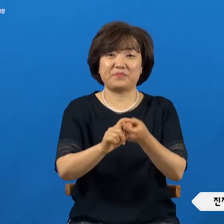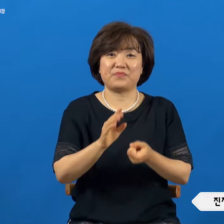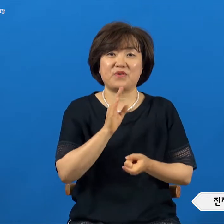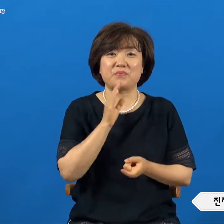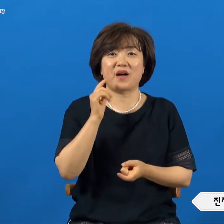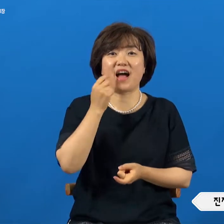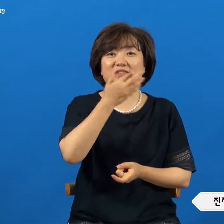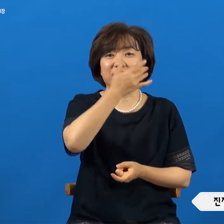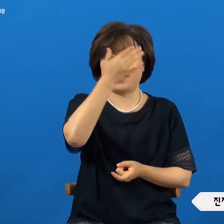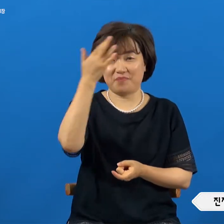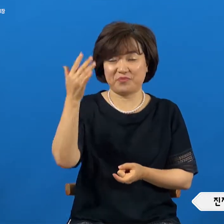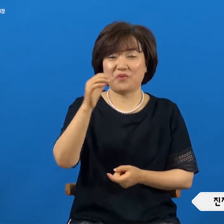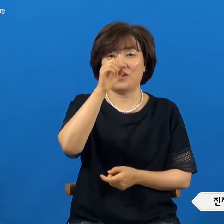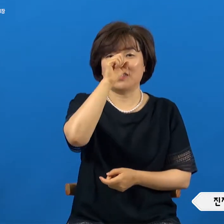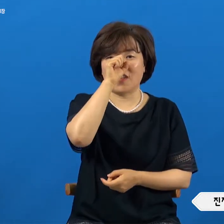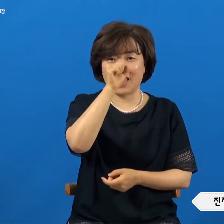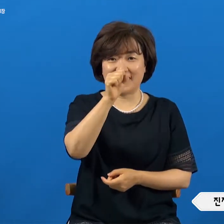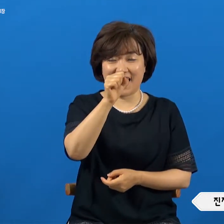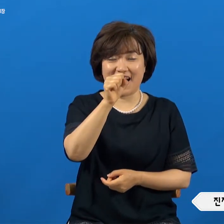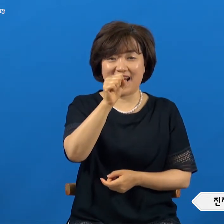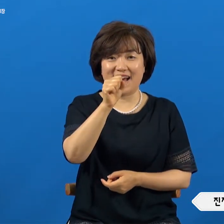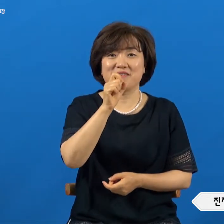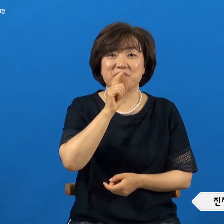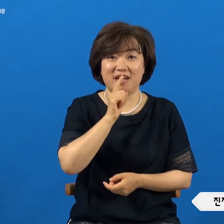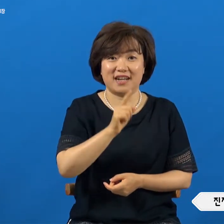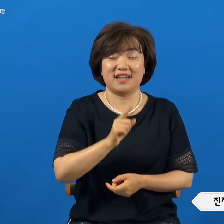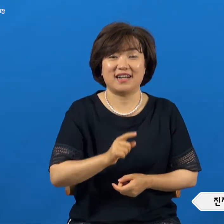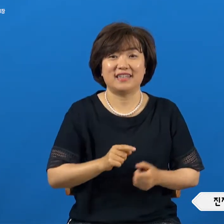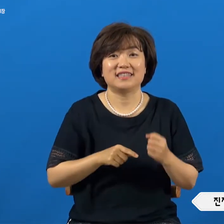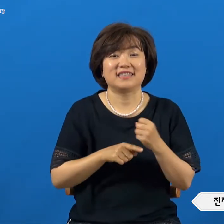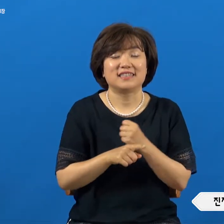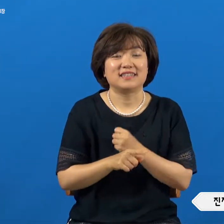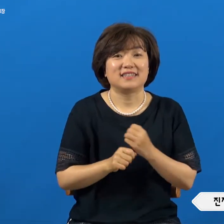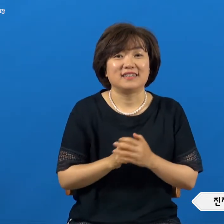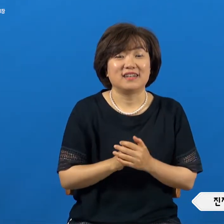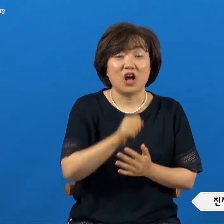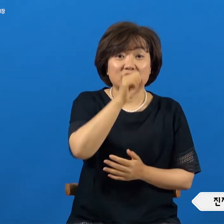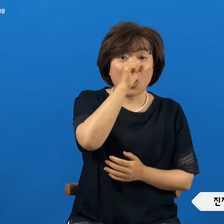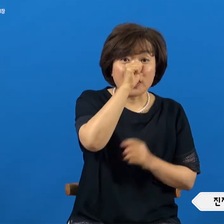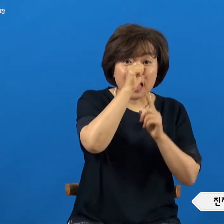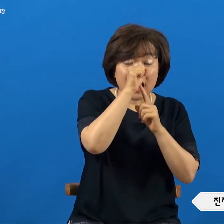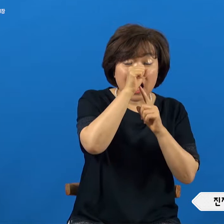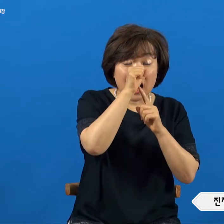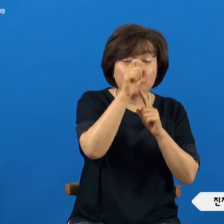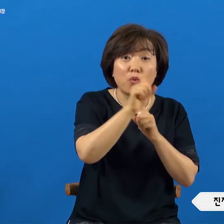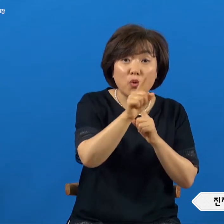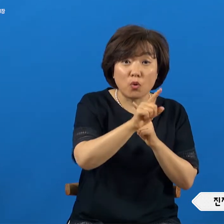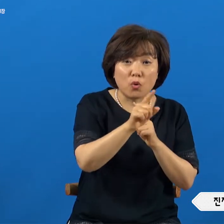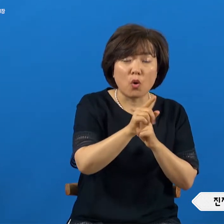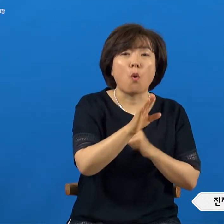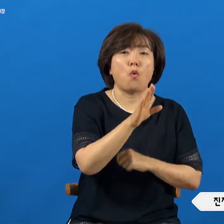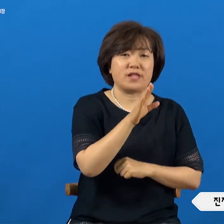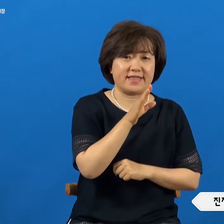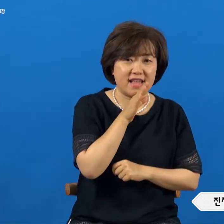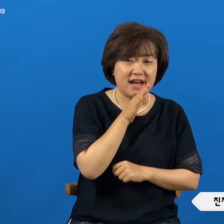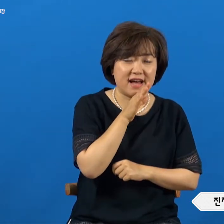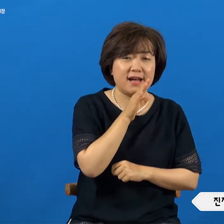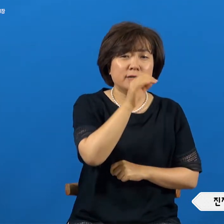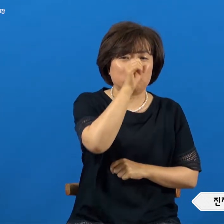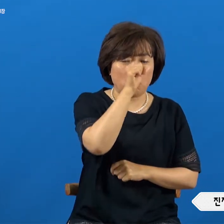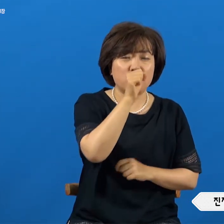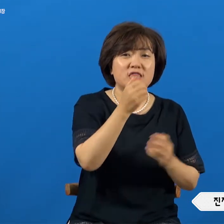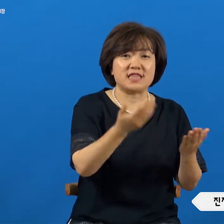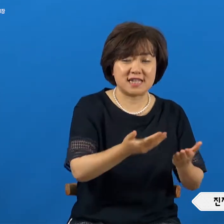이야기합니다. 선하다고 이야기합니다. 선하다는 것은 옳다는 뜻입니다. 좋은 일이라는